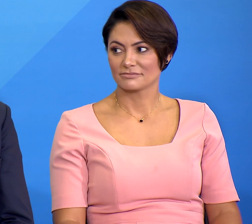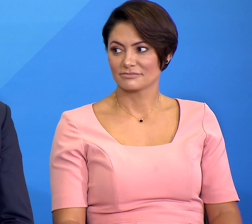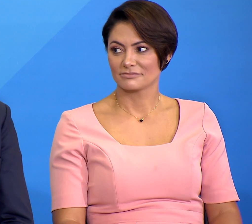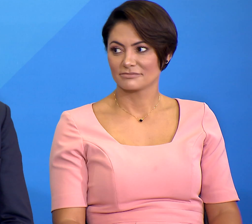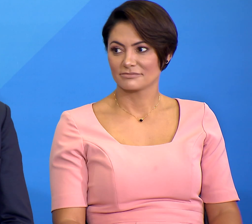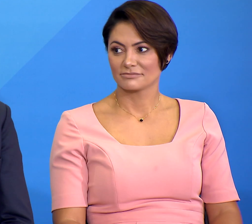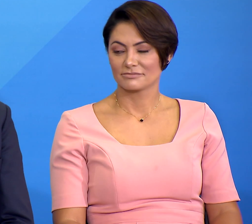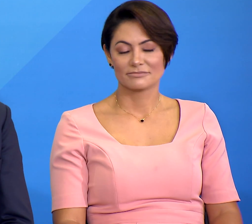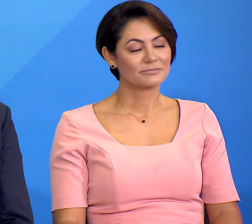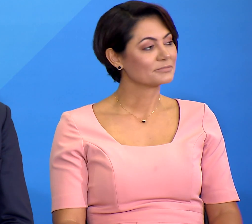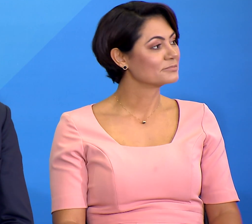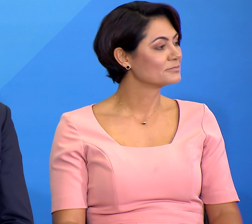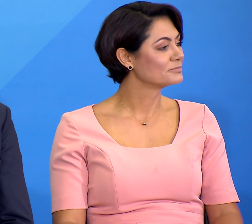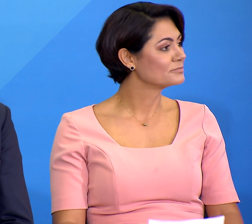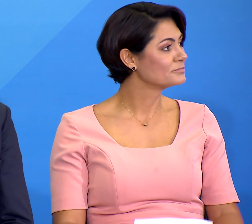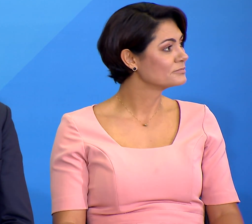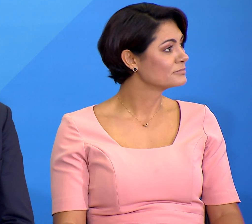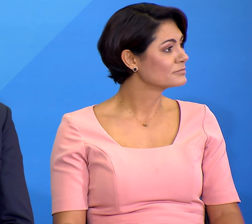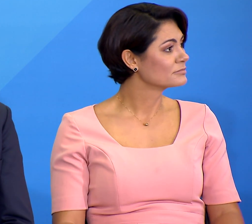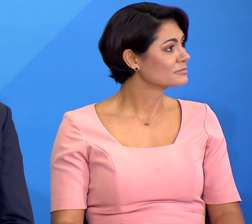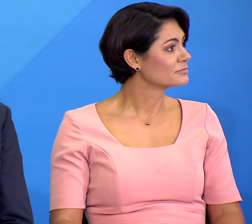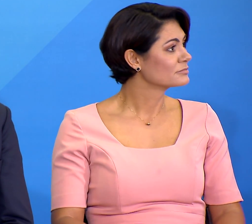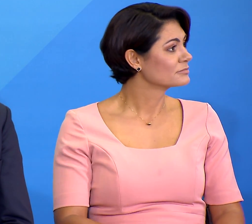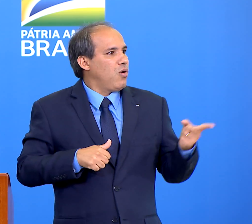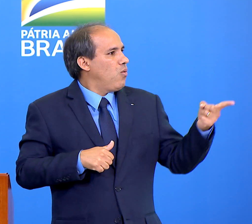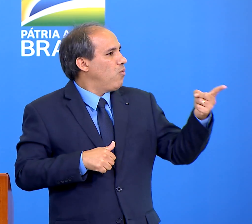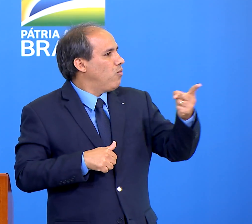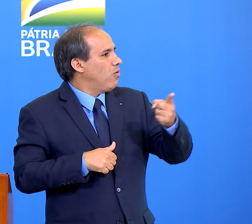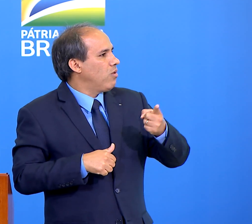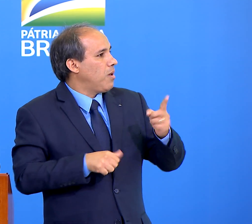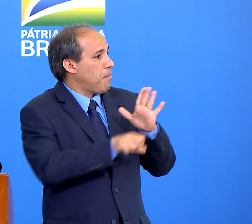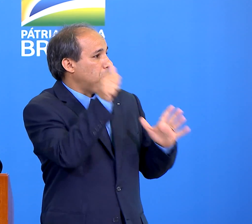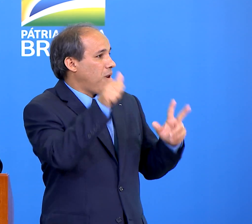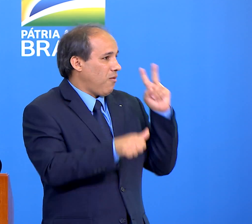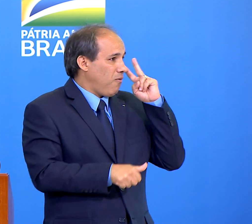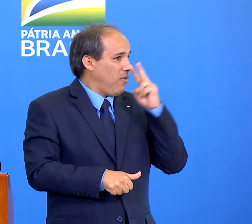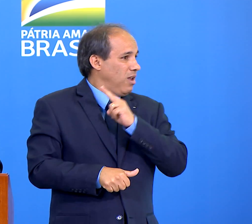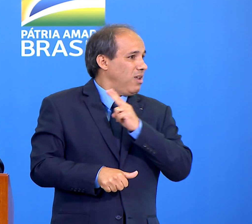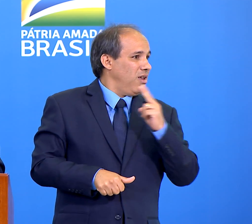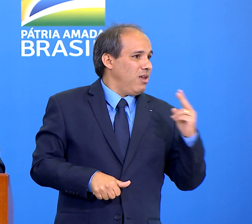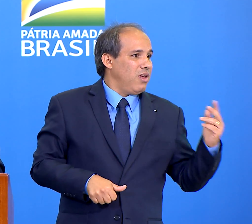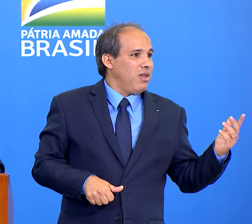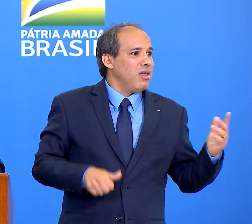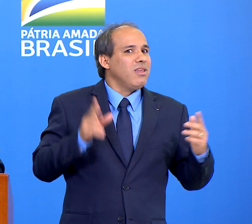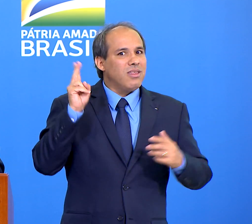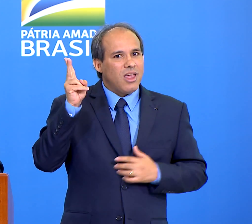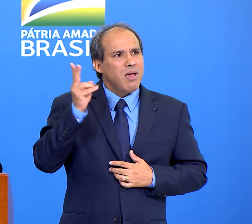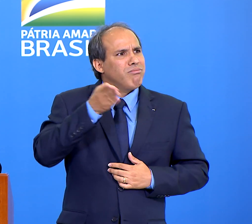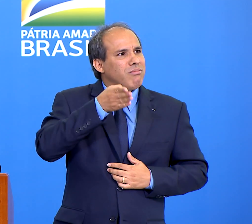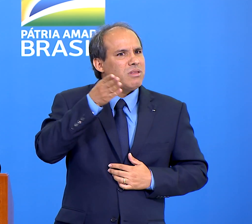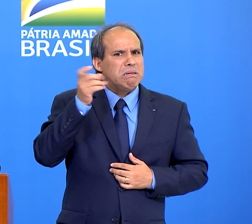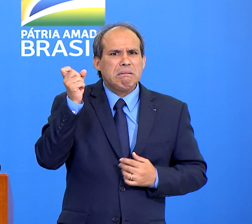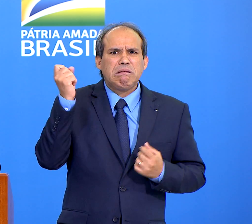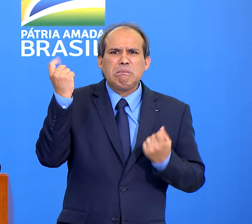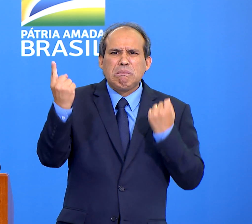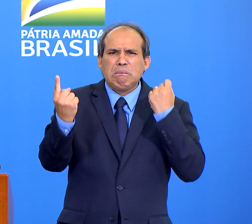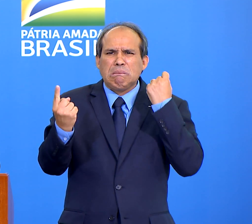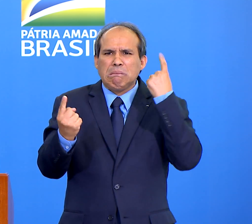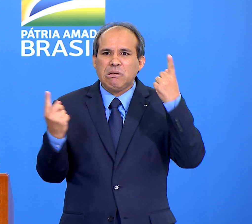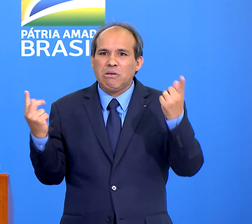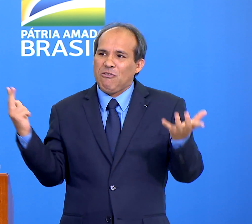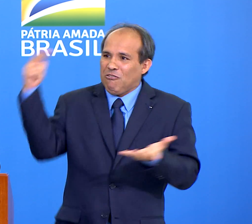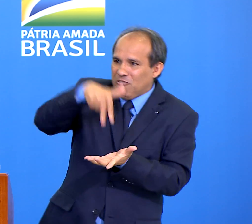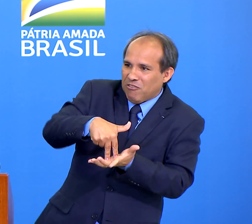da primeira-dama que não vem vocês que estão vindo pela primeira vez em todos os eventos É muito raro ela via